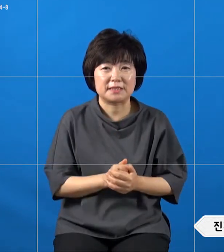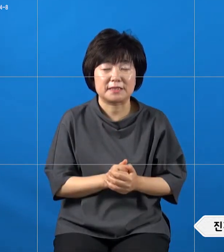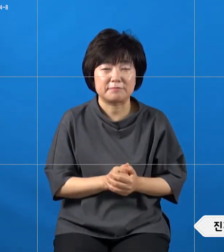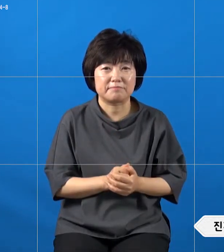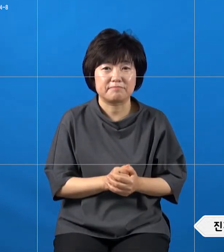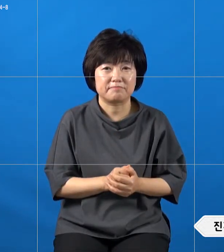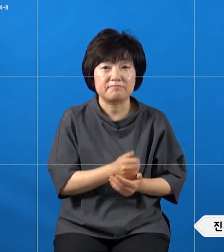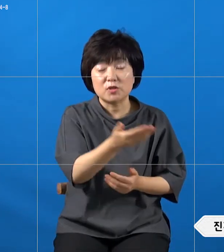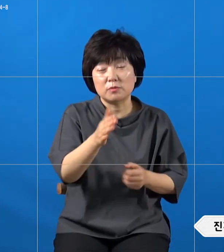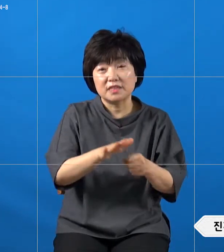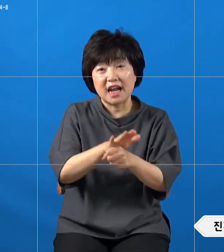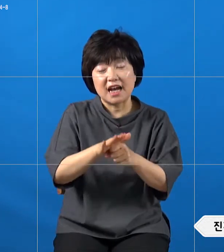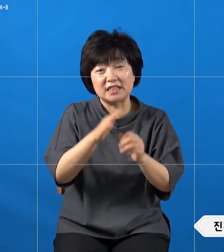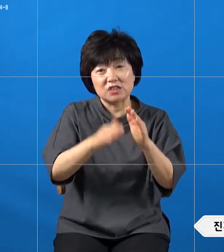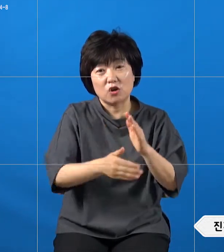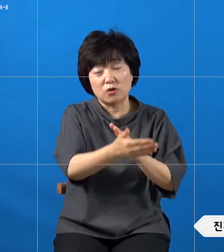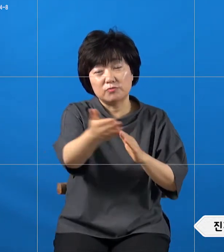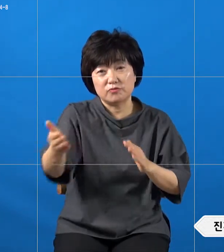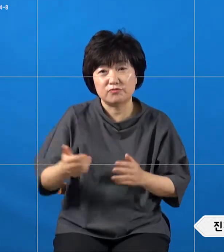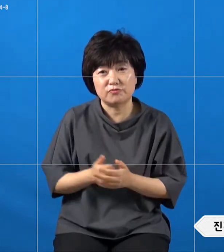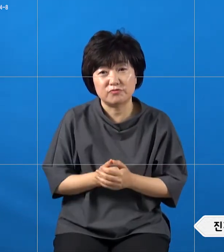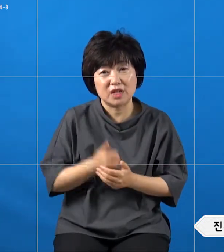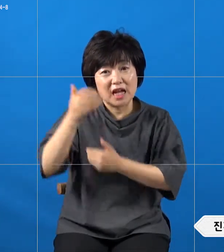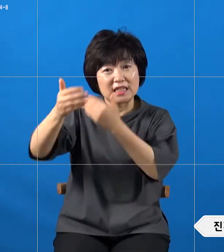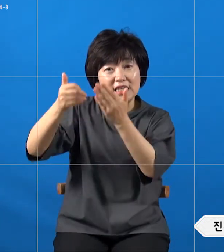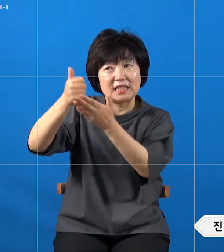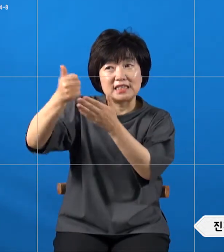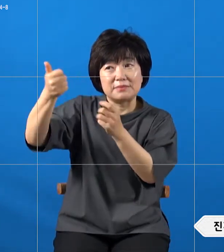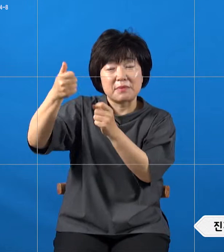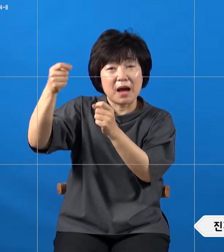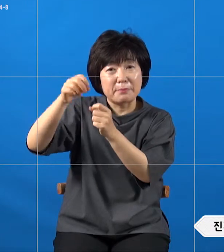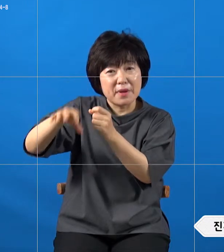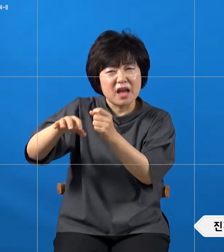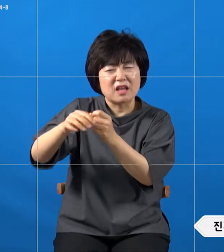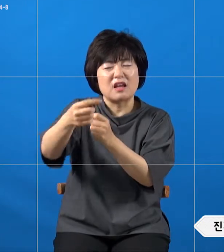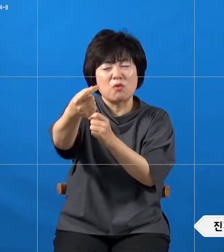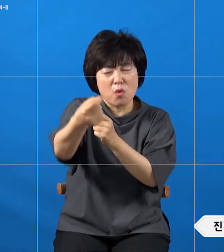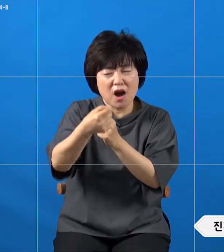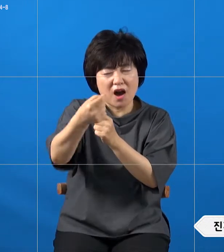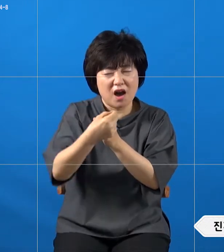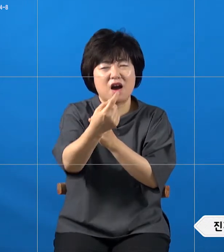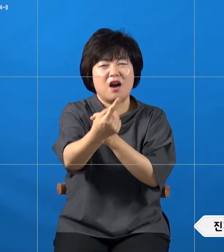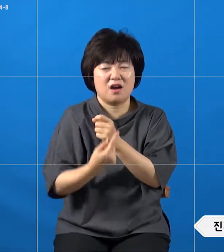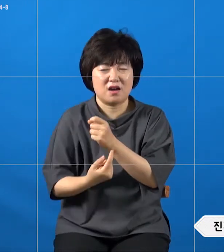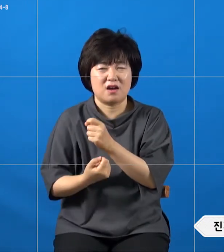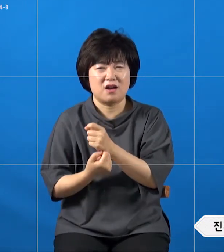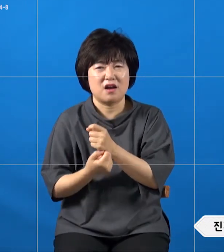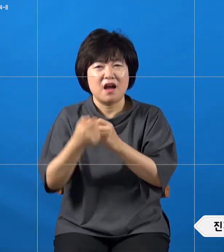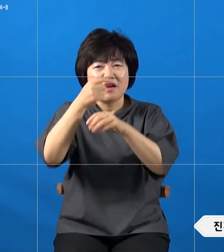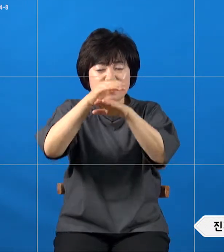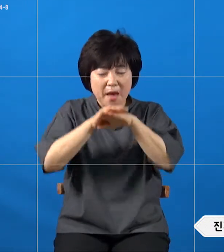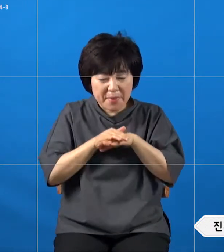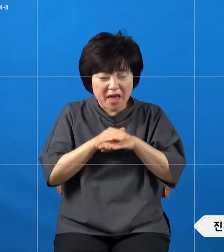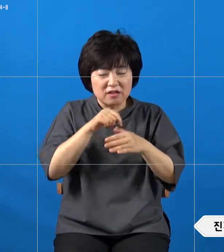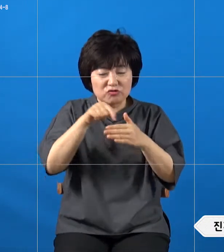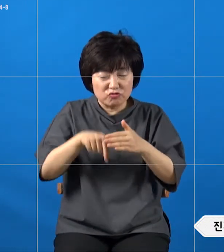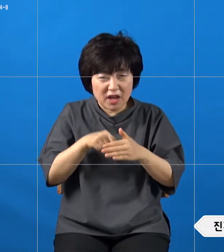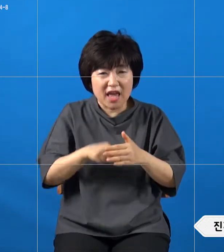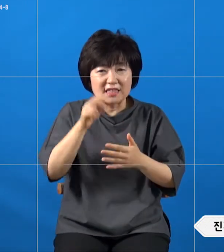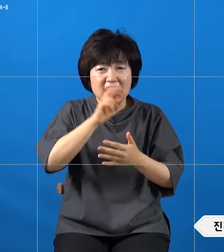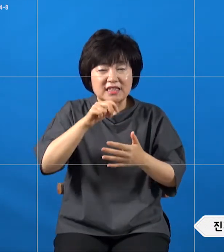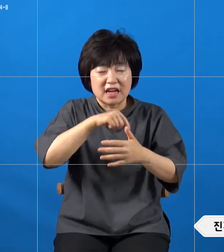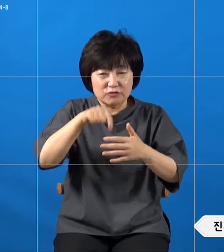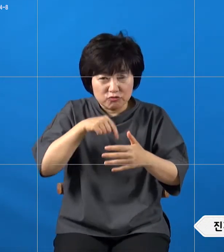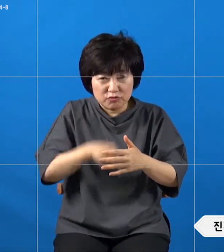계십니다. 그러면 사랑하는 여러분, 하나님 앞에 나와야 합니다. 그 예배 가운데,